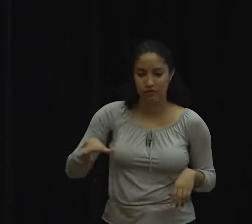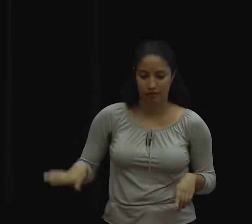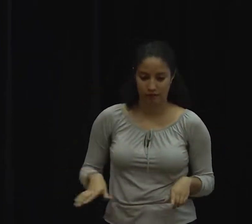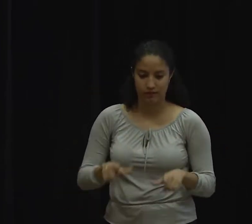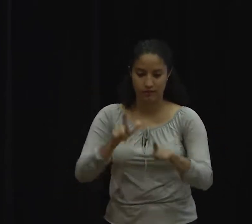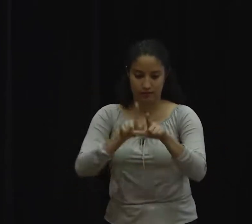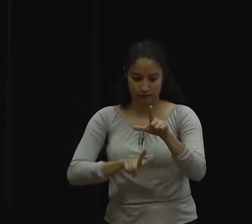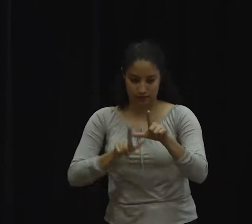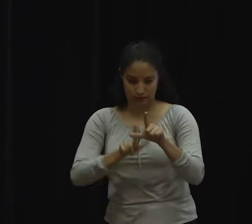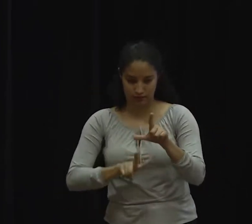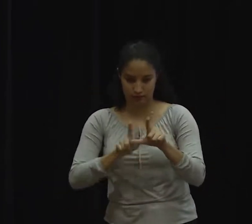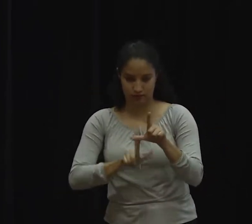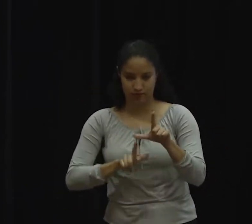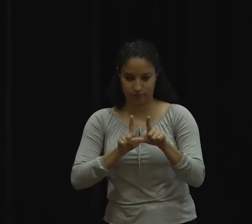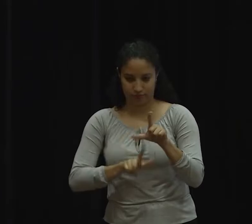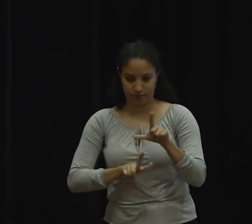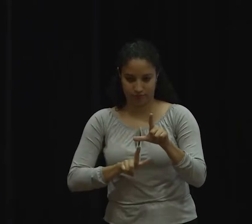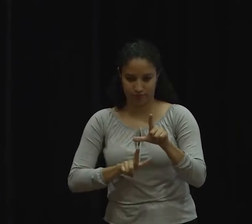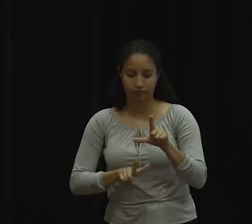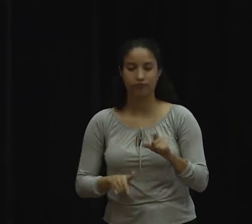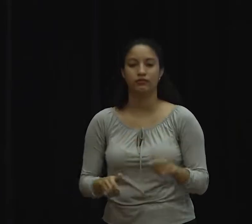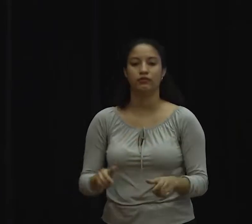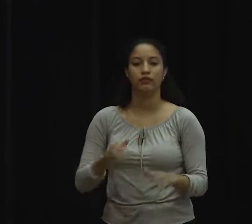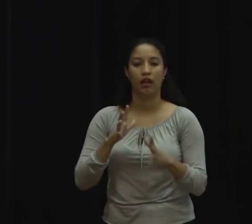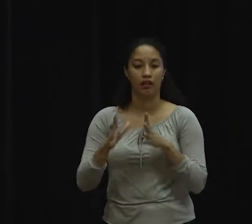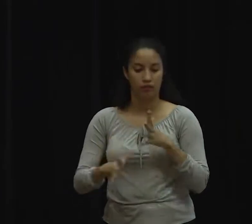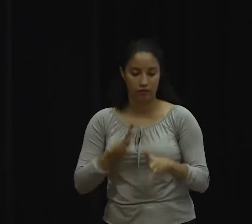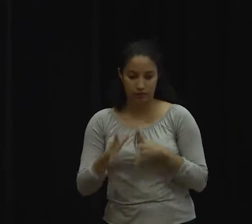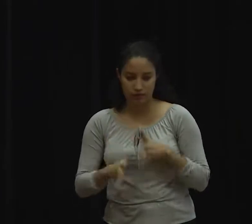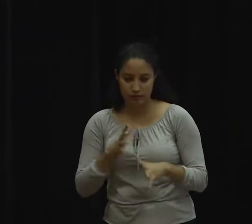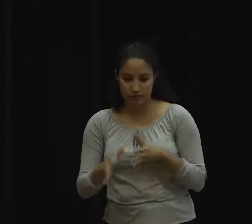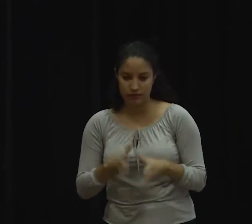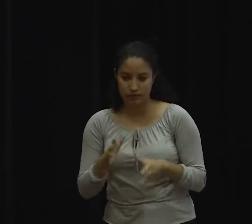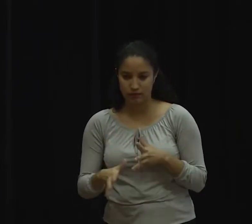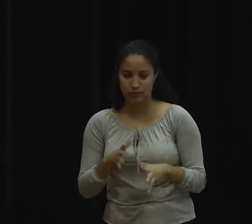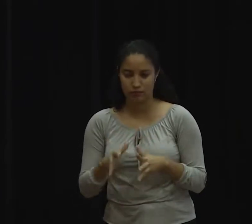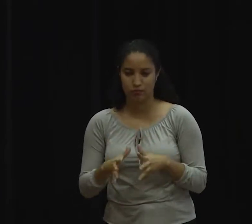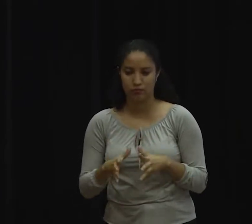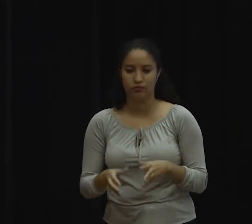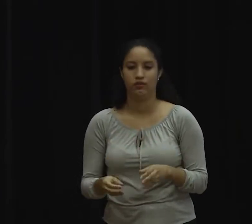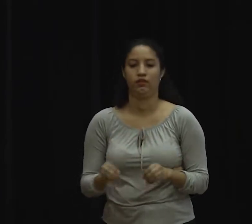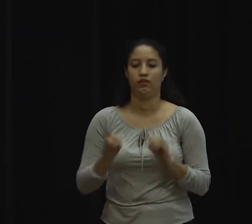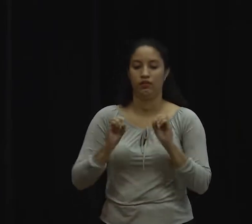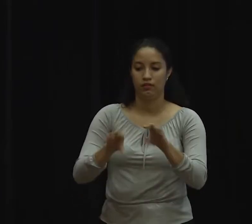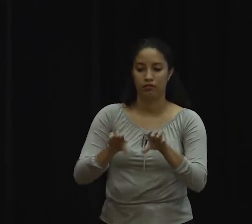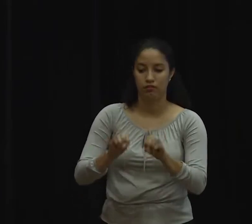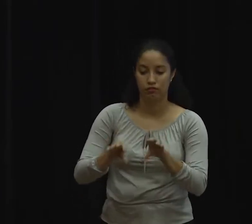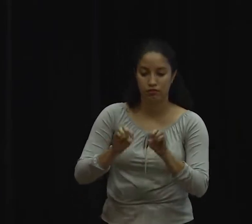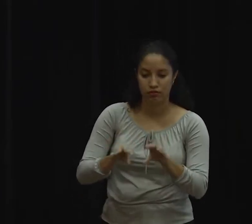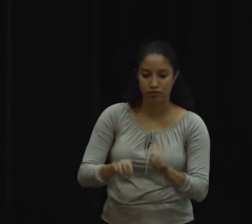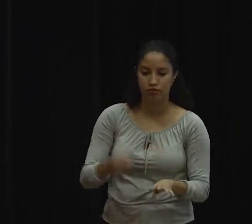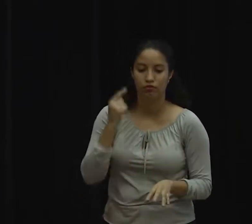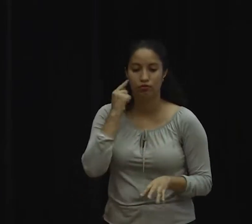Tem experiência também em várias áreas, entre elas Letras Libras, o ensino